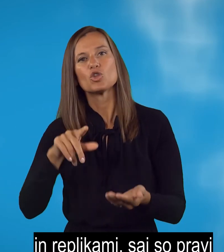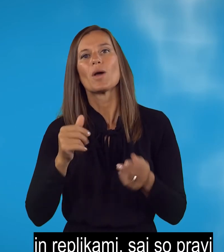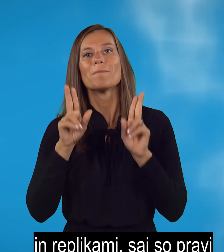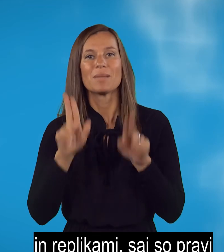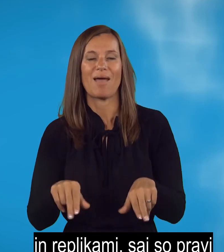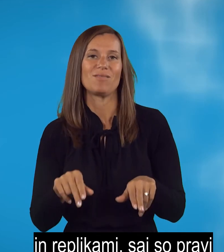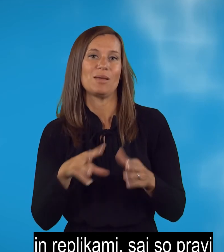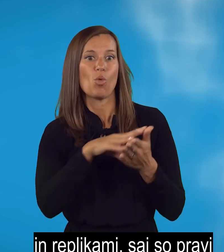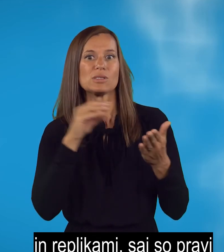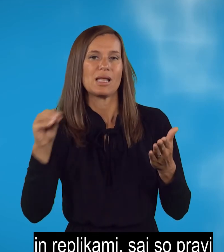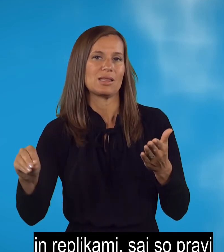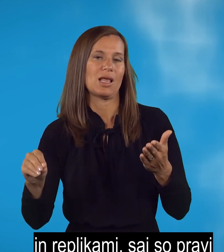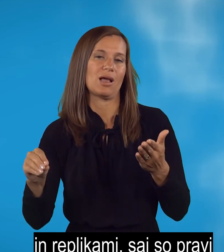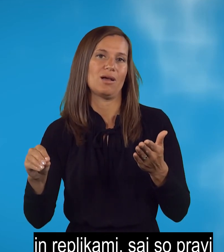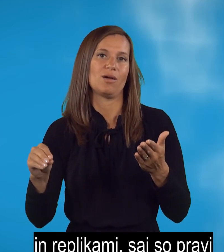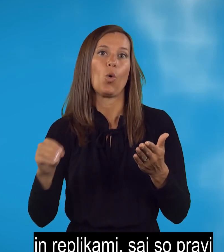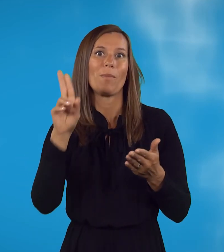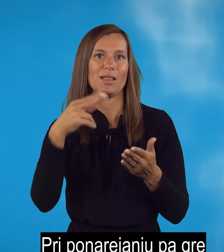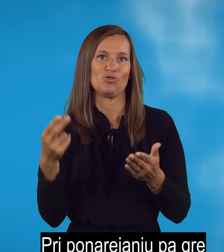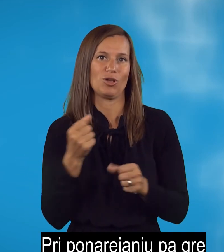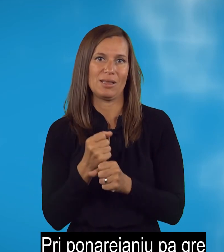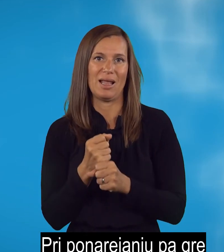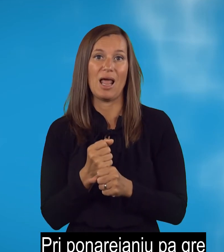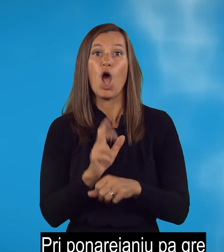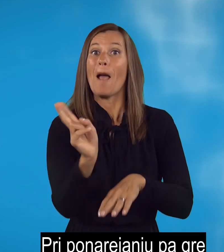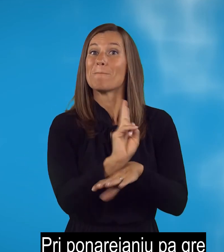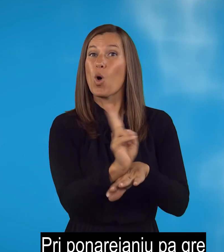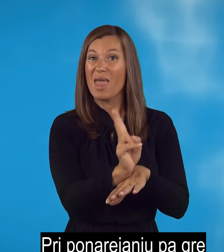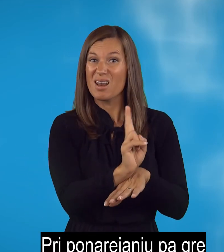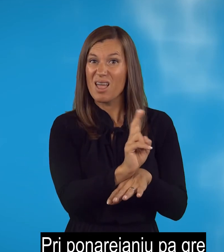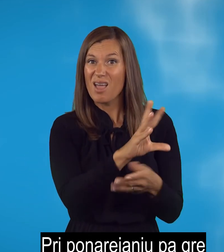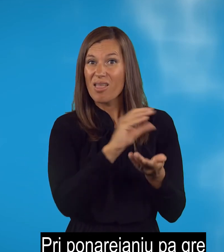umetniških del. Pri ponarejanju pa gre predvsem za zavajanje